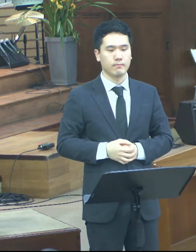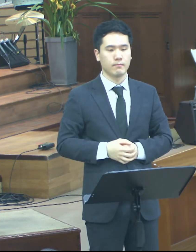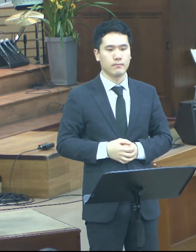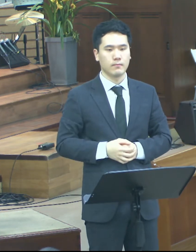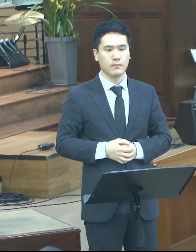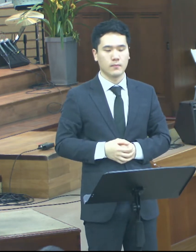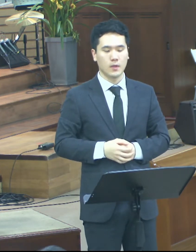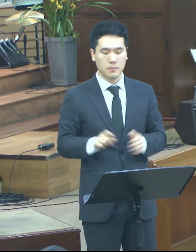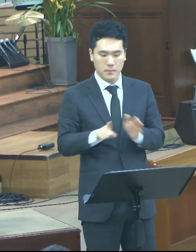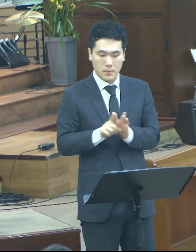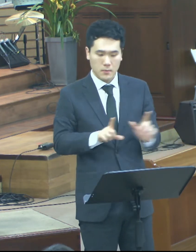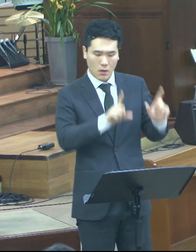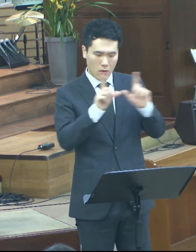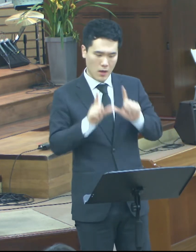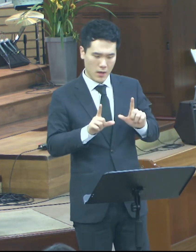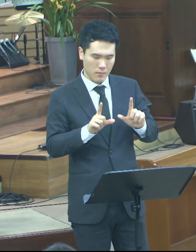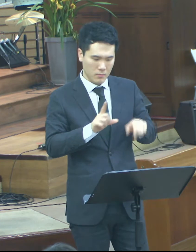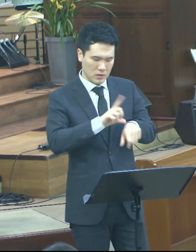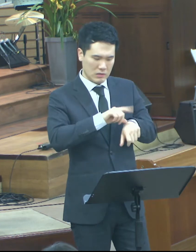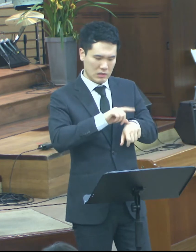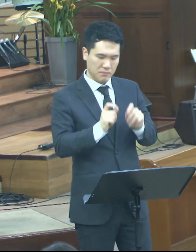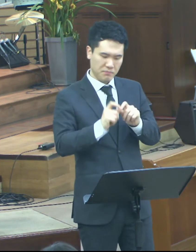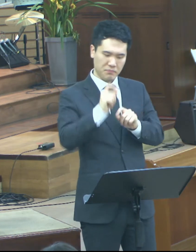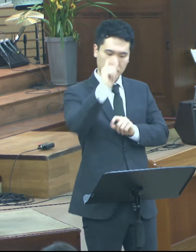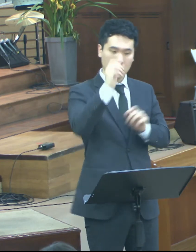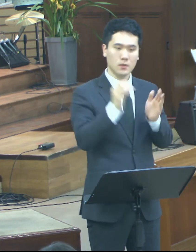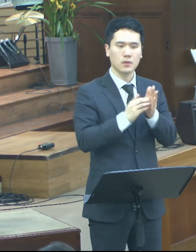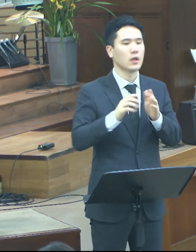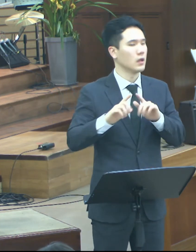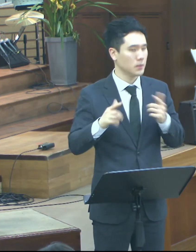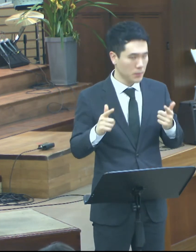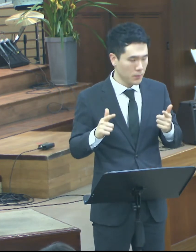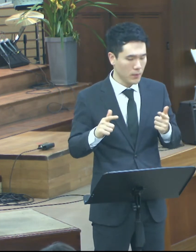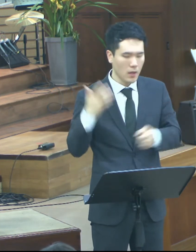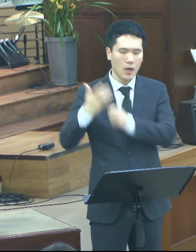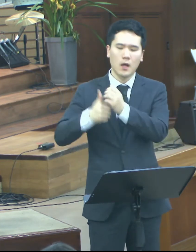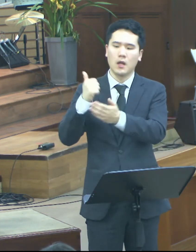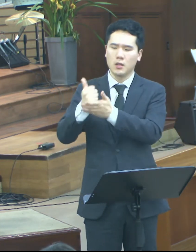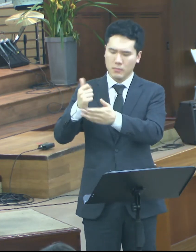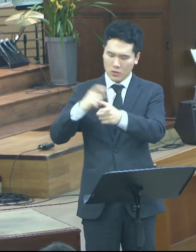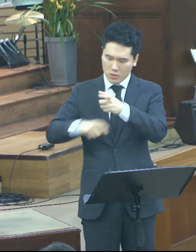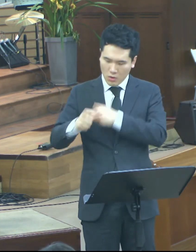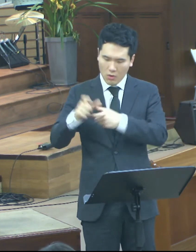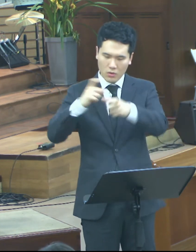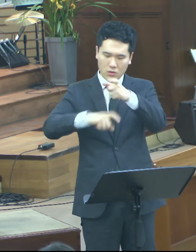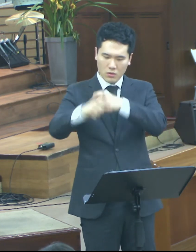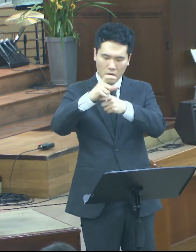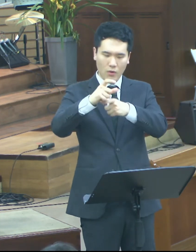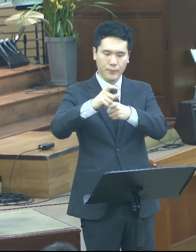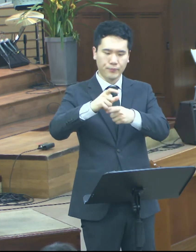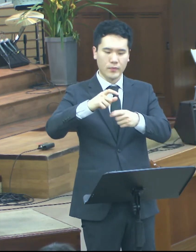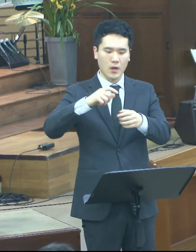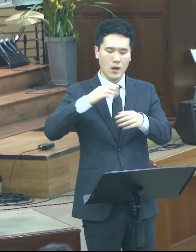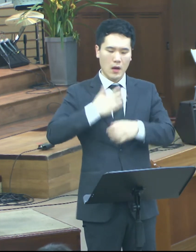신앙생활에 연수만 쌓이는 것이 아니라 하나님을 점점 더 알아가고 깊어지는 성도들이 되시기를